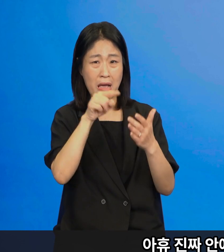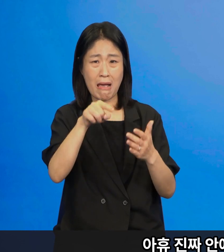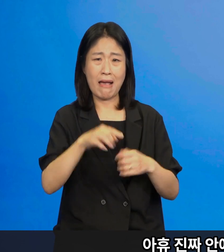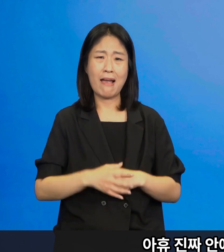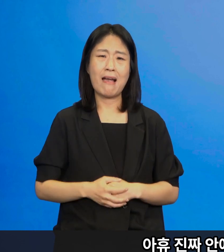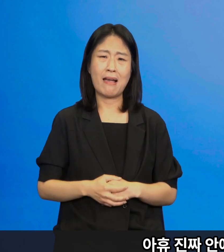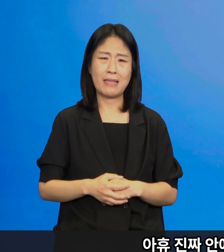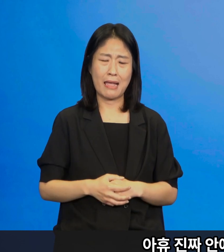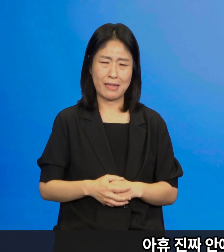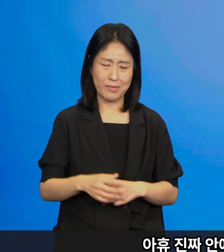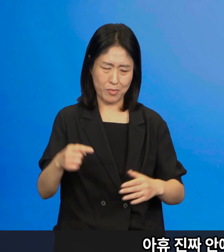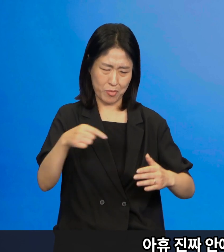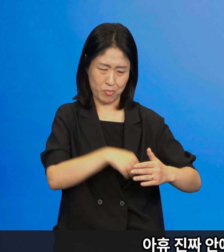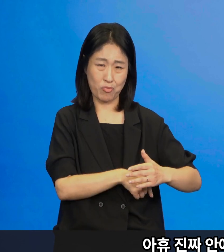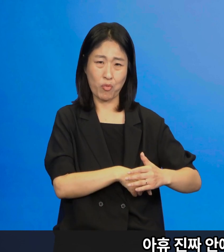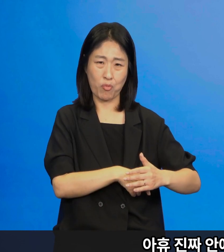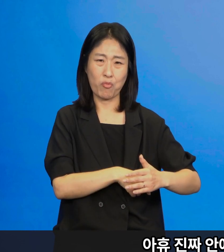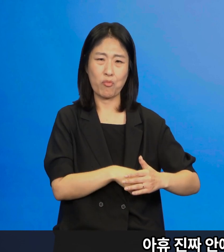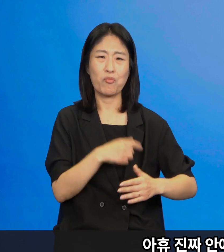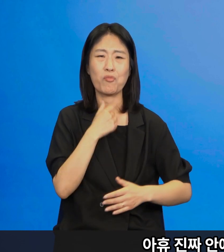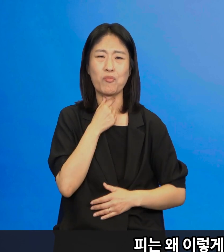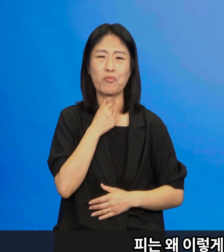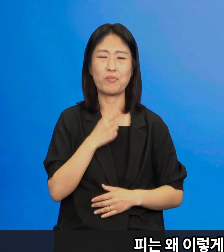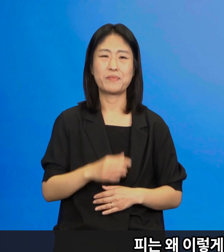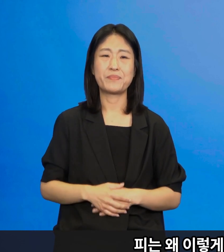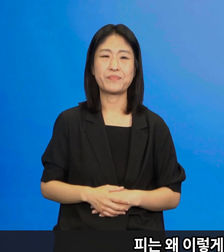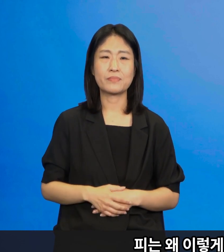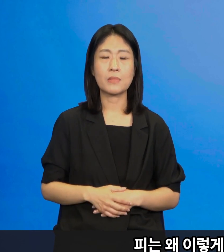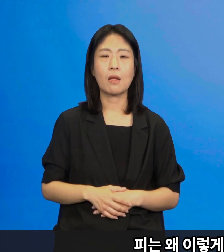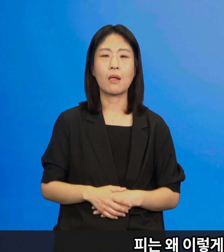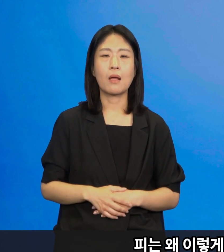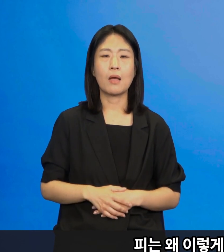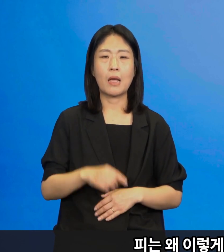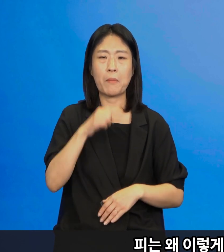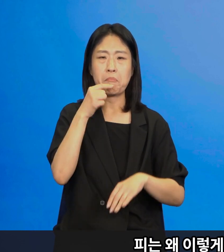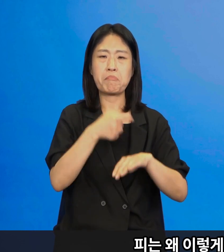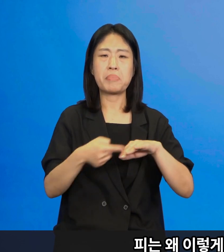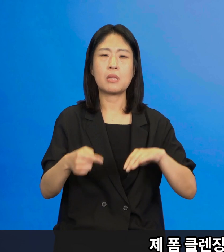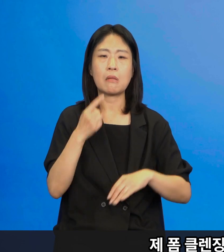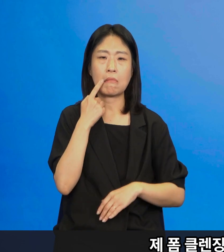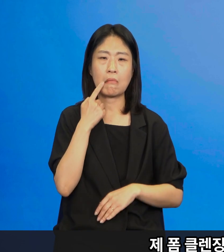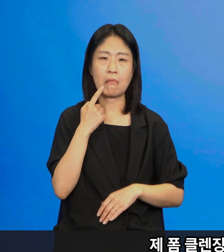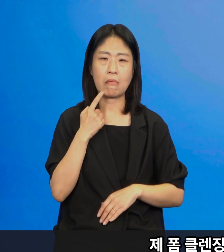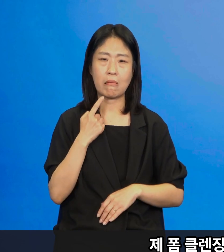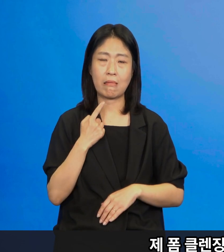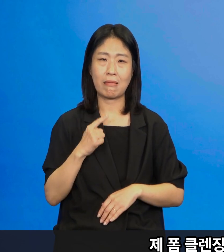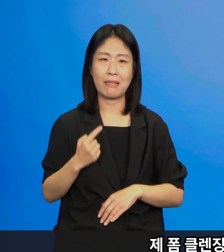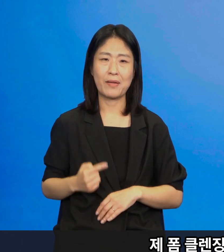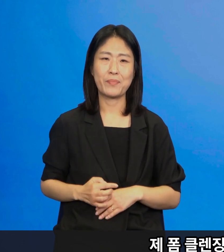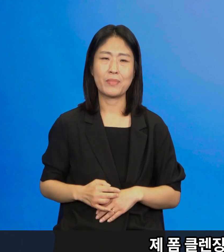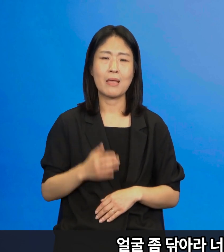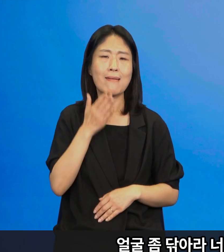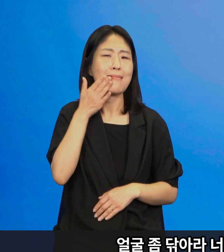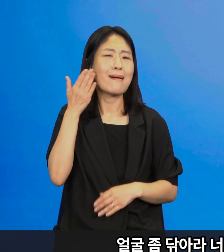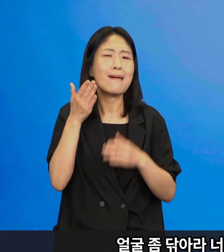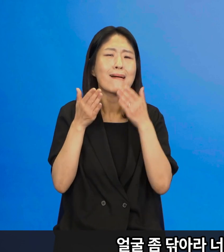아유 진짜 안에 넣어주고 싶어요. 피는 왜 이렇게 질질 흘리고 있어? 제 폼클렌징 빌려주고 싶어요. 얼굴 좀